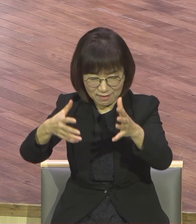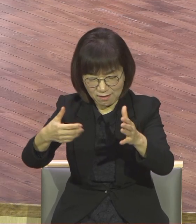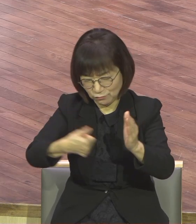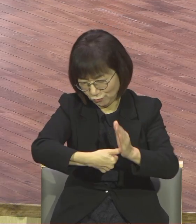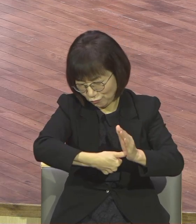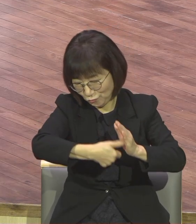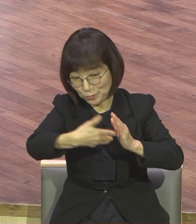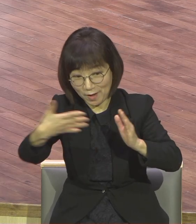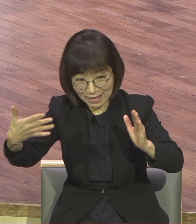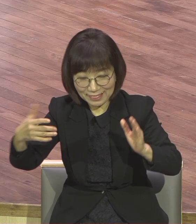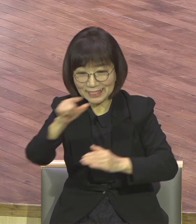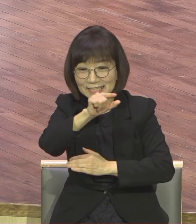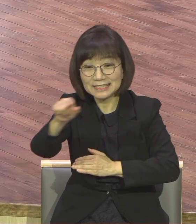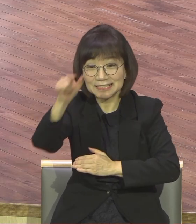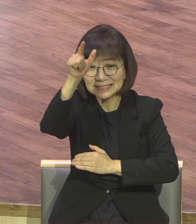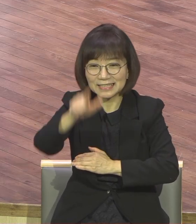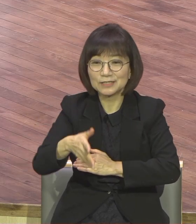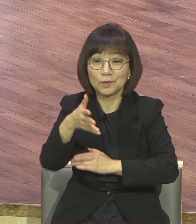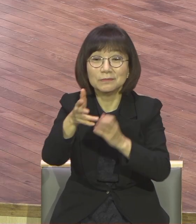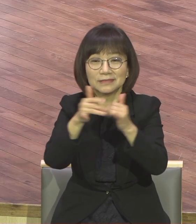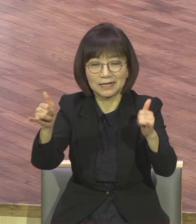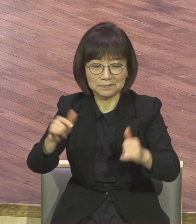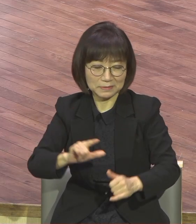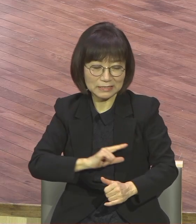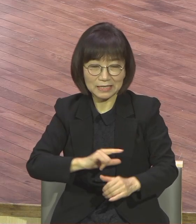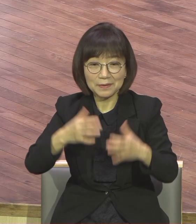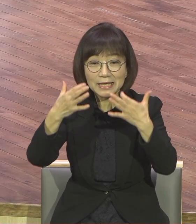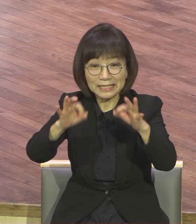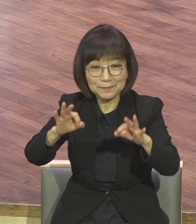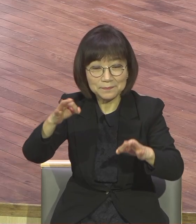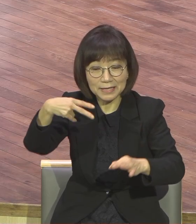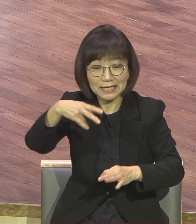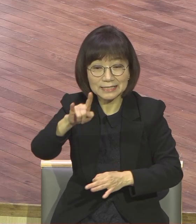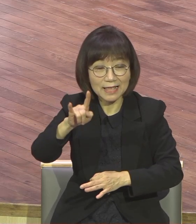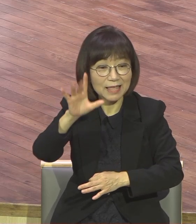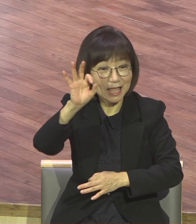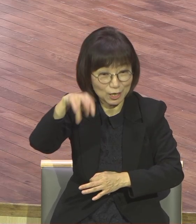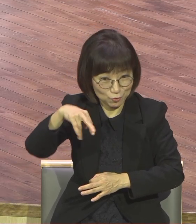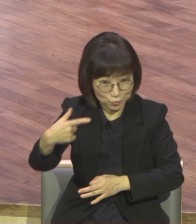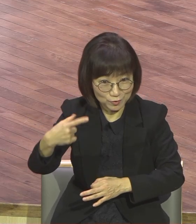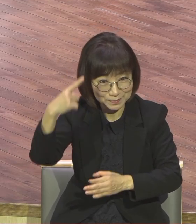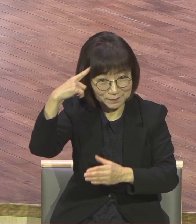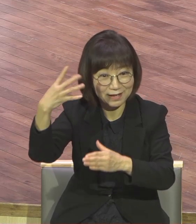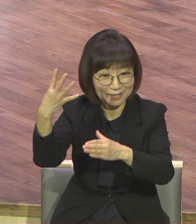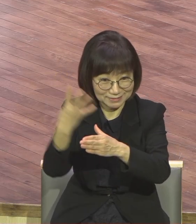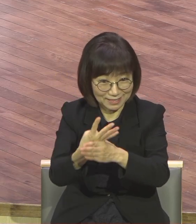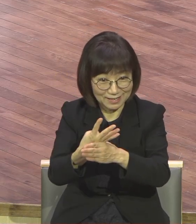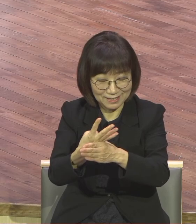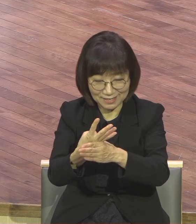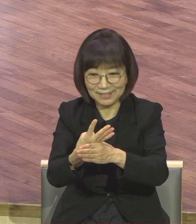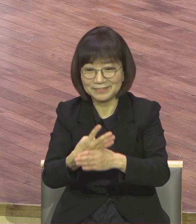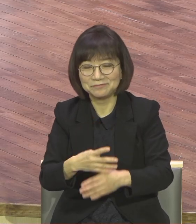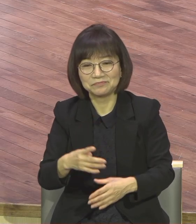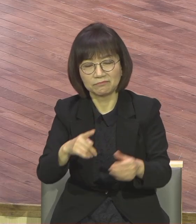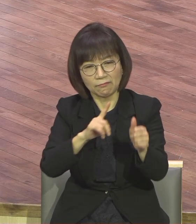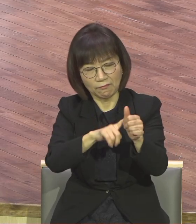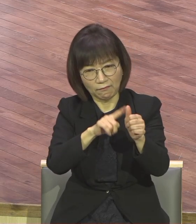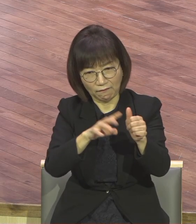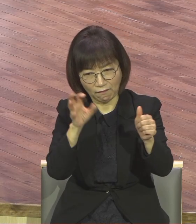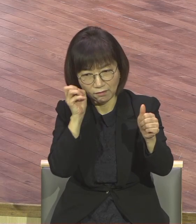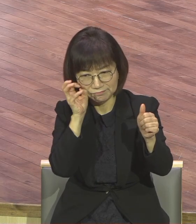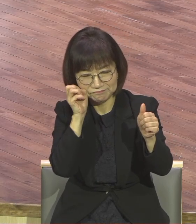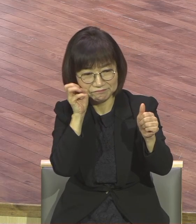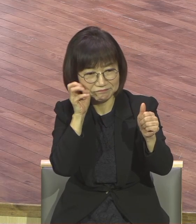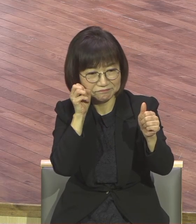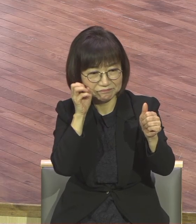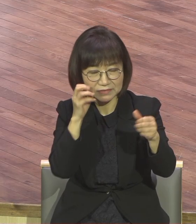신학교의 김세윤 박사. 이분이 요즘 또 새로운 관점에서 신학을 전개를